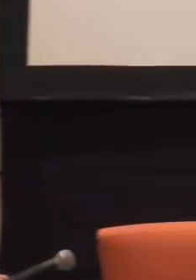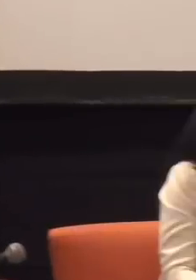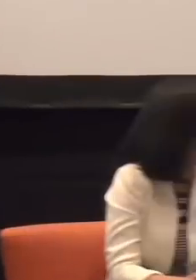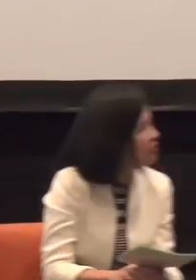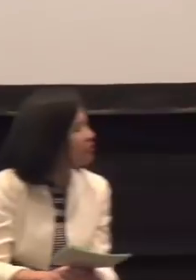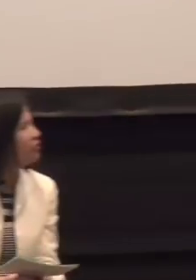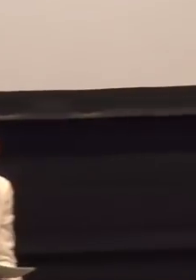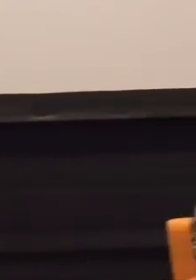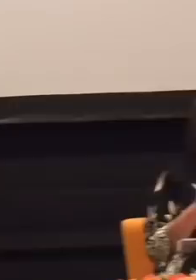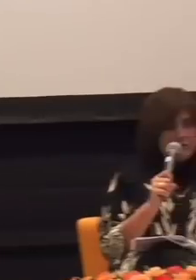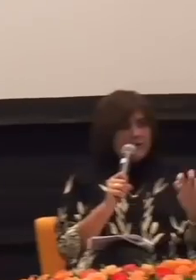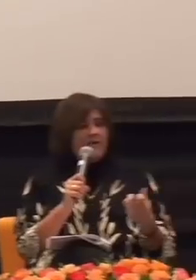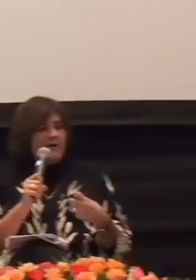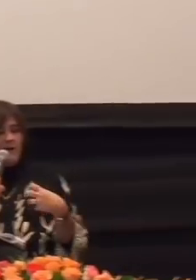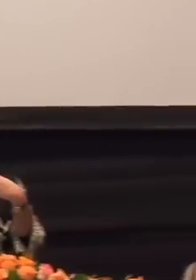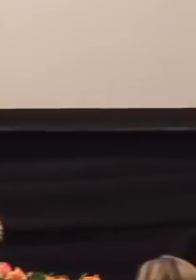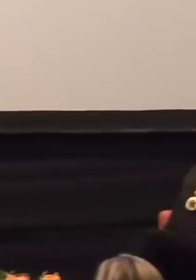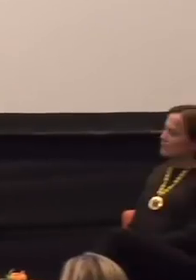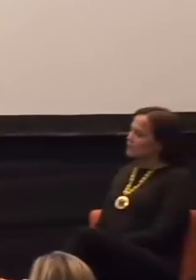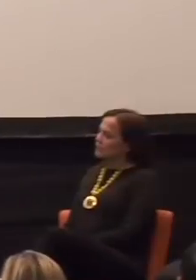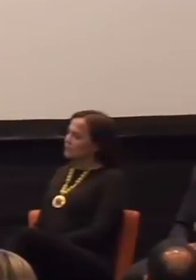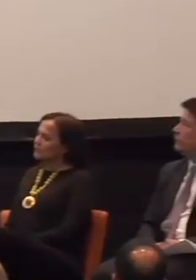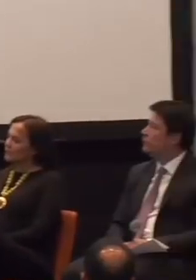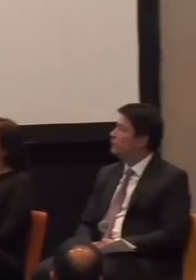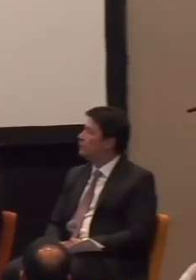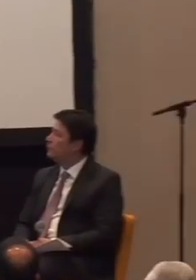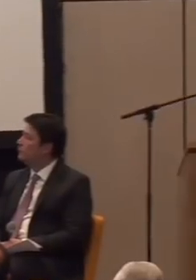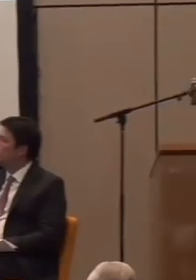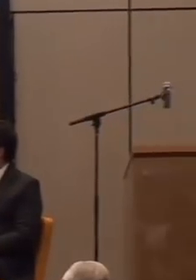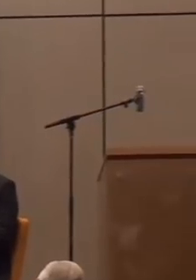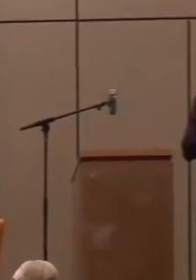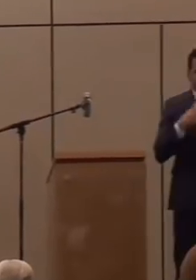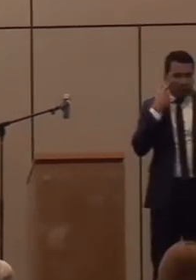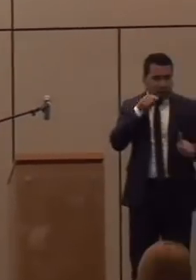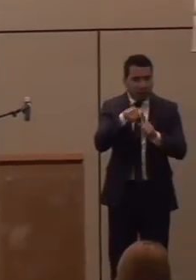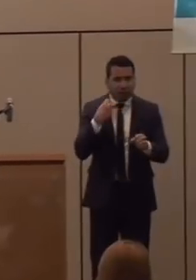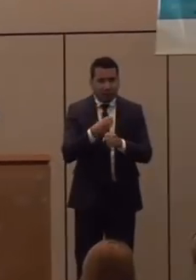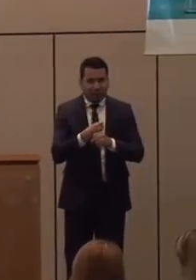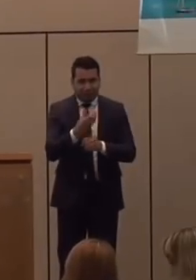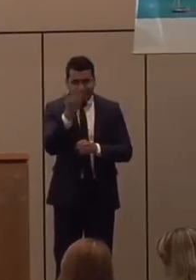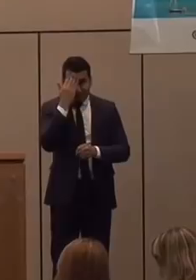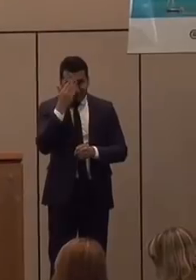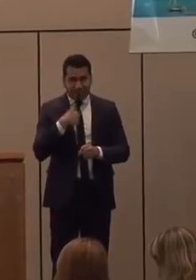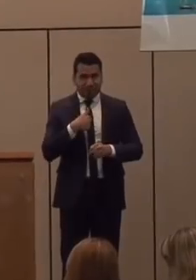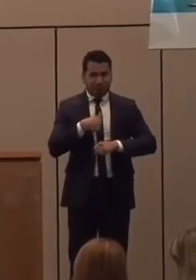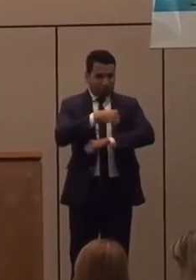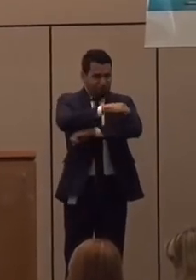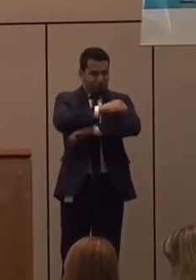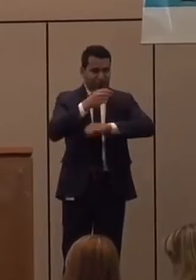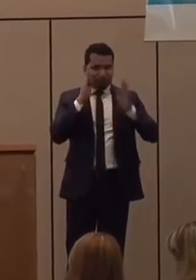que ha funcionado y que vamos a trabajar para en una segunda etapa en la ventanilla única de comercio exterior